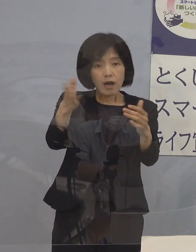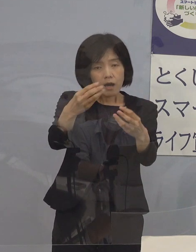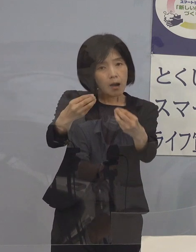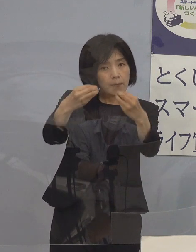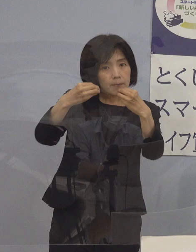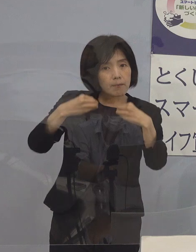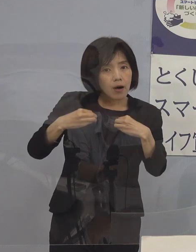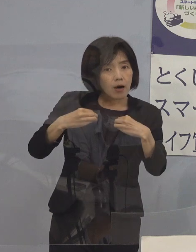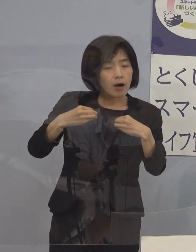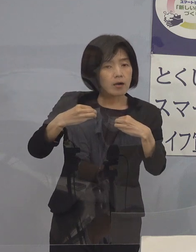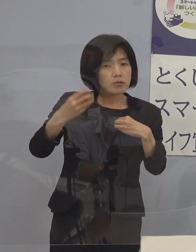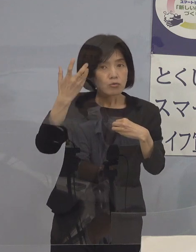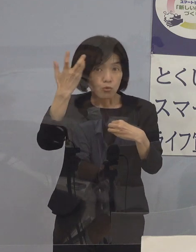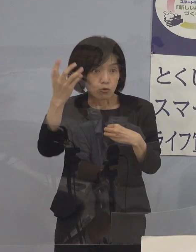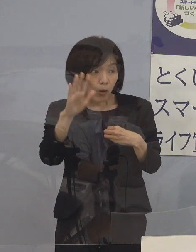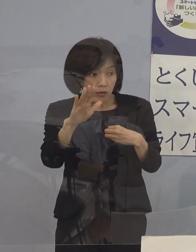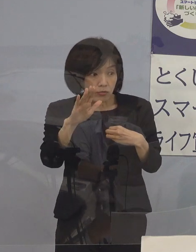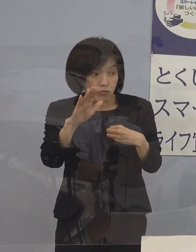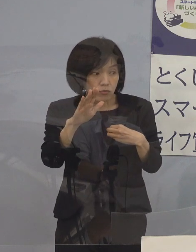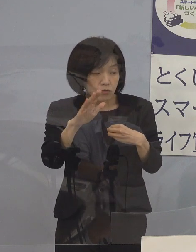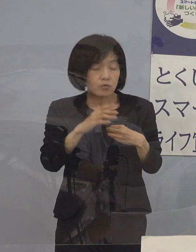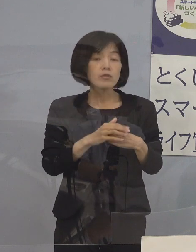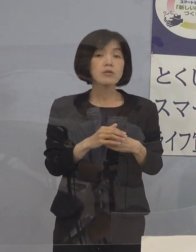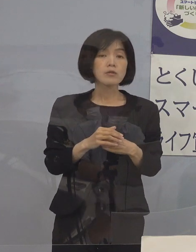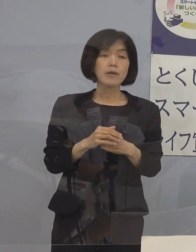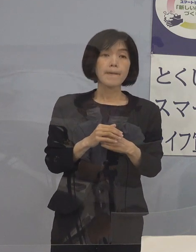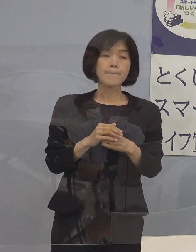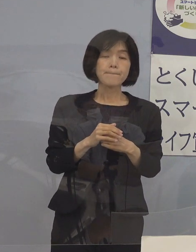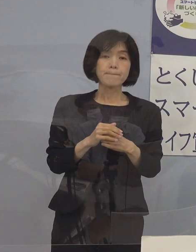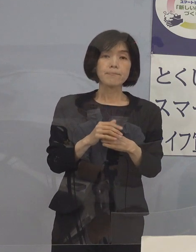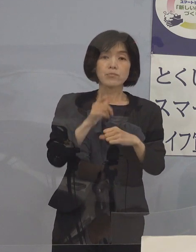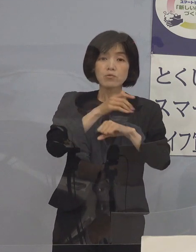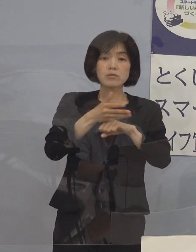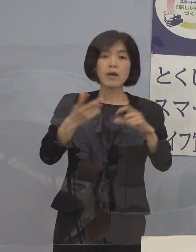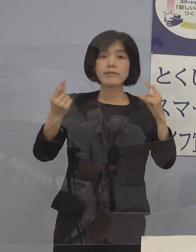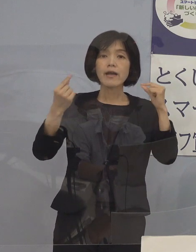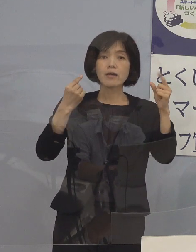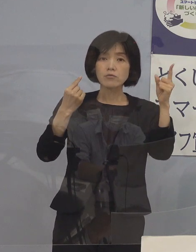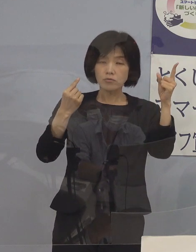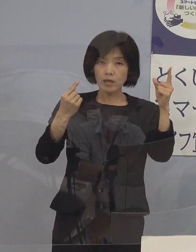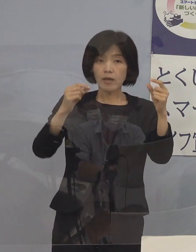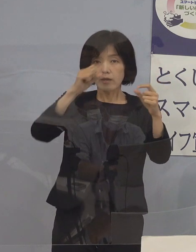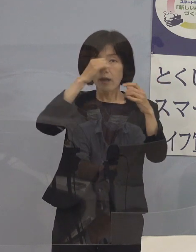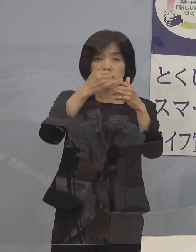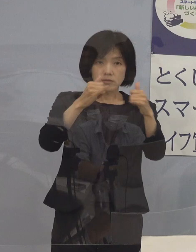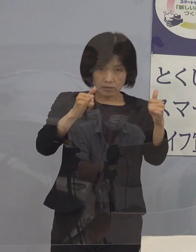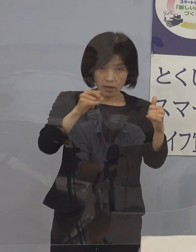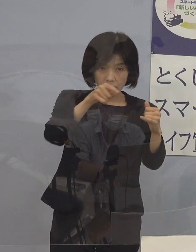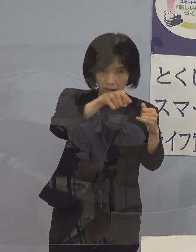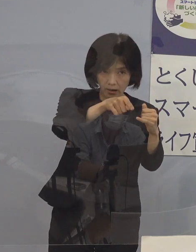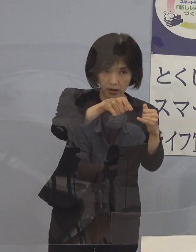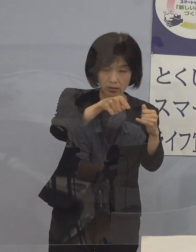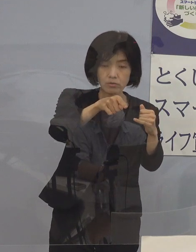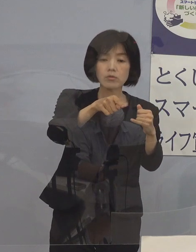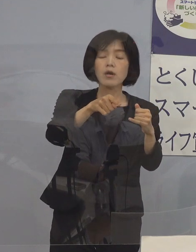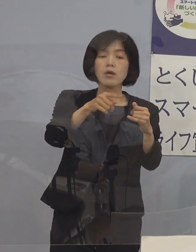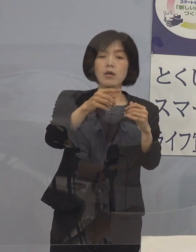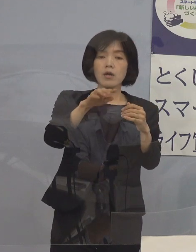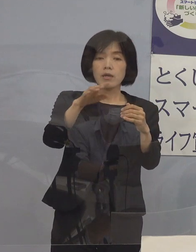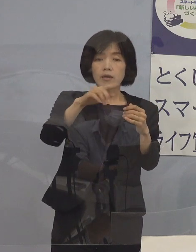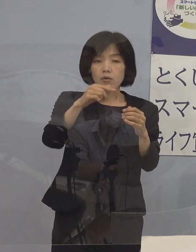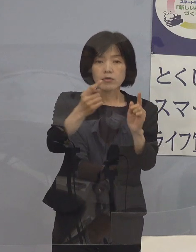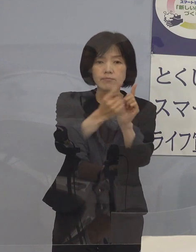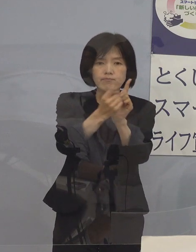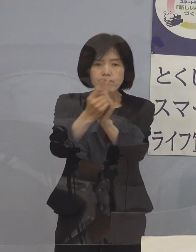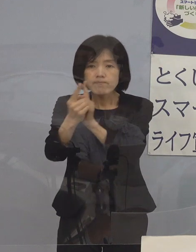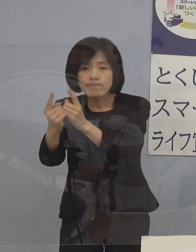では最大級の対応されている。ただ徳島大学病院の方で患者さんはじめ、やはりその接触者、